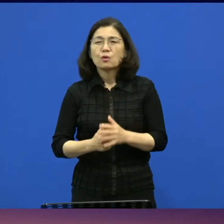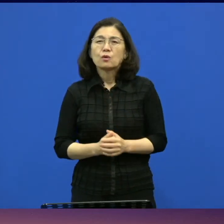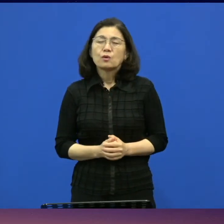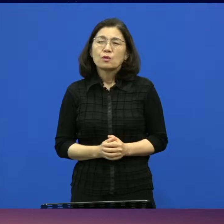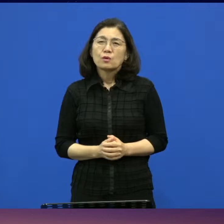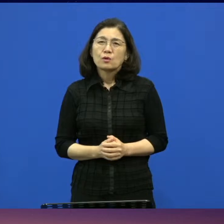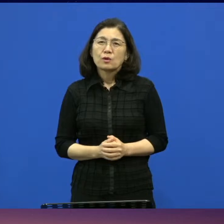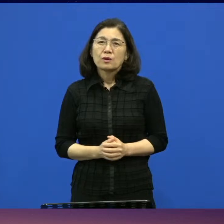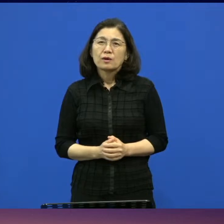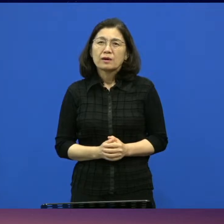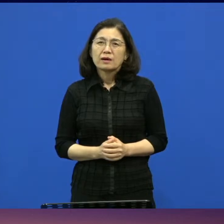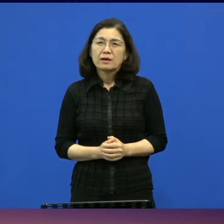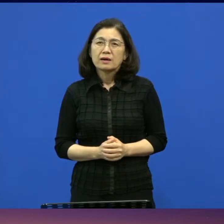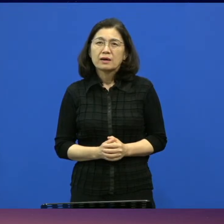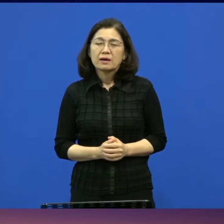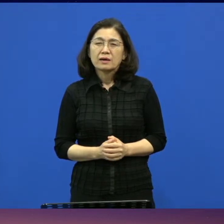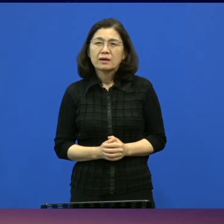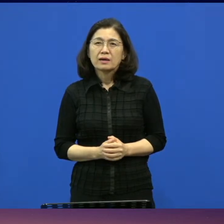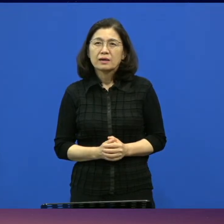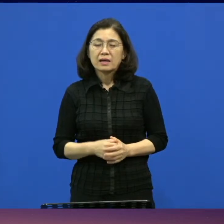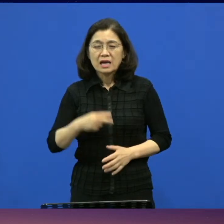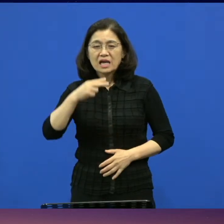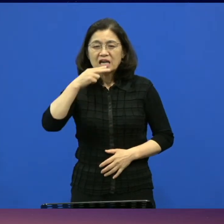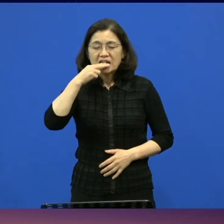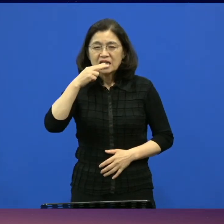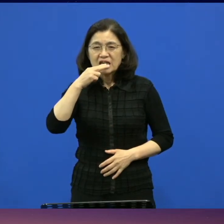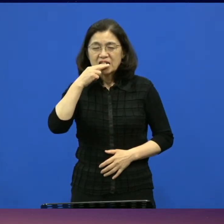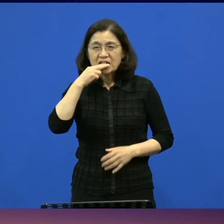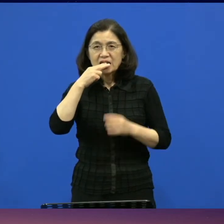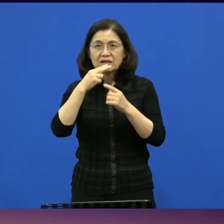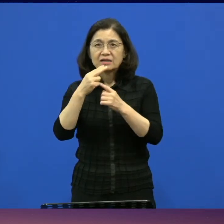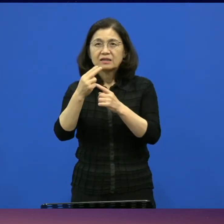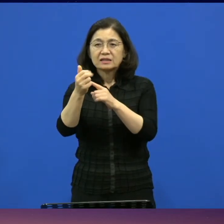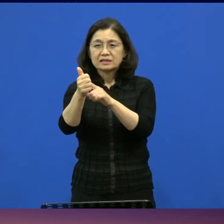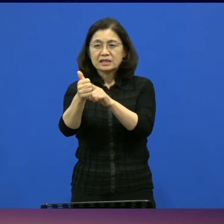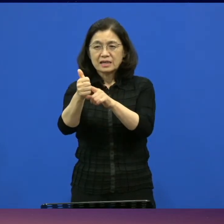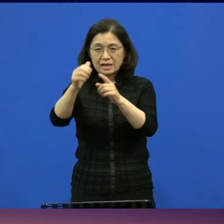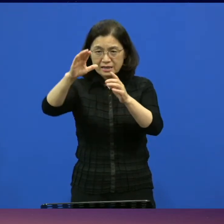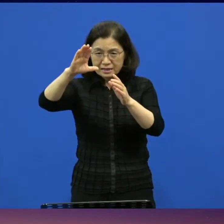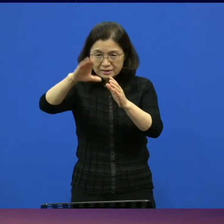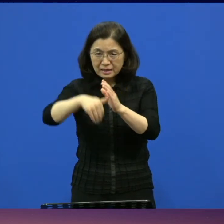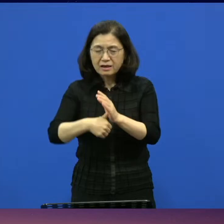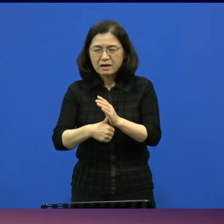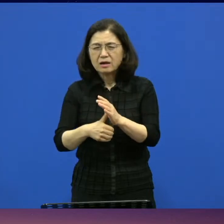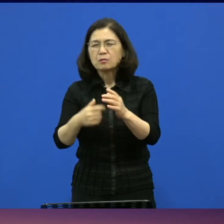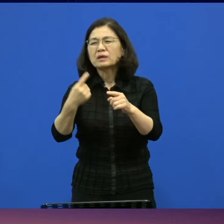사실 이사야 선지자가 사역했던 그 시대가 그랬습니다.